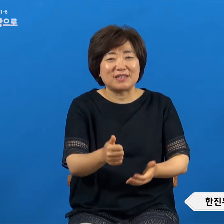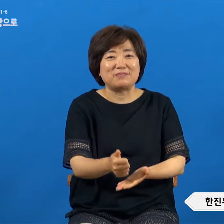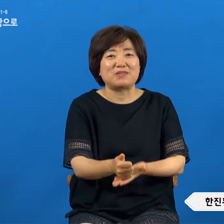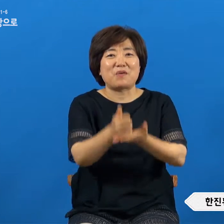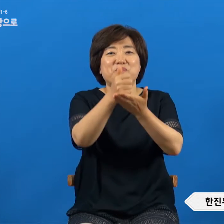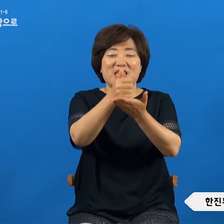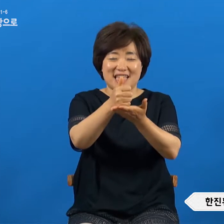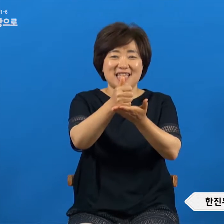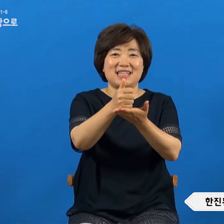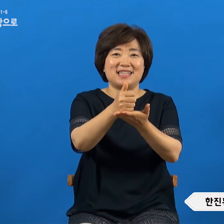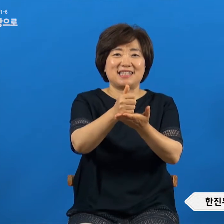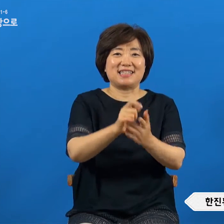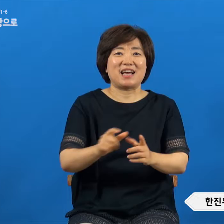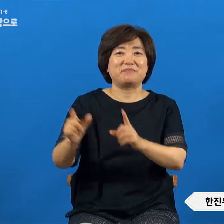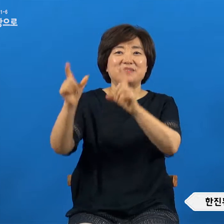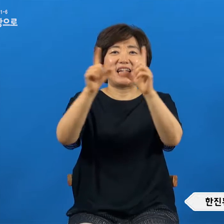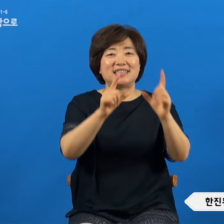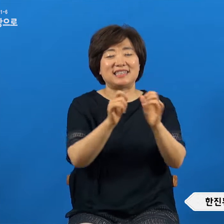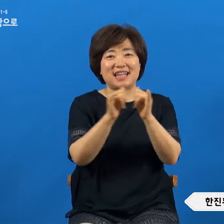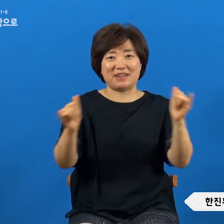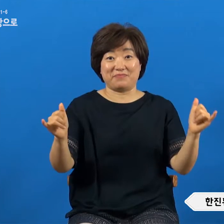삶을 사는 분들이 많이 계십니다.